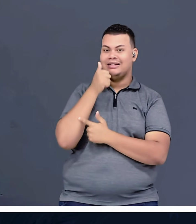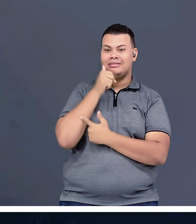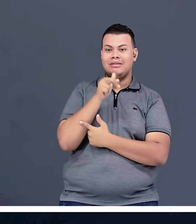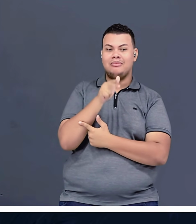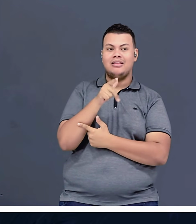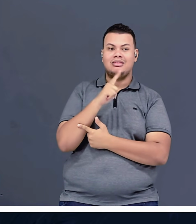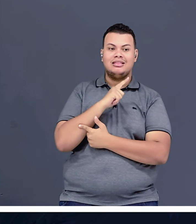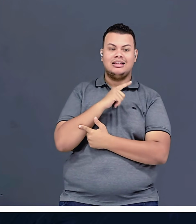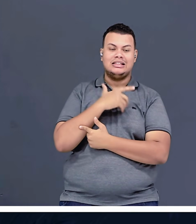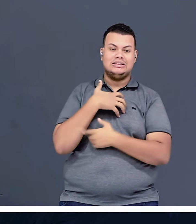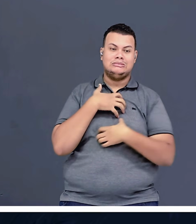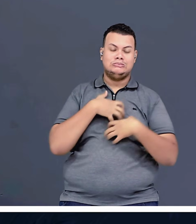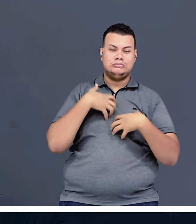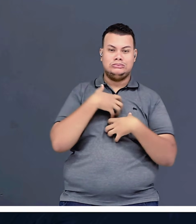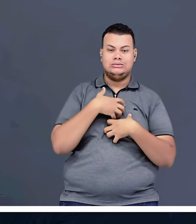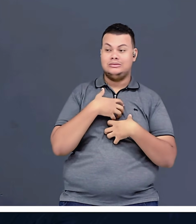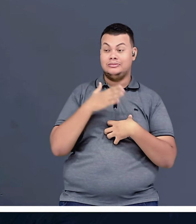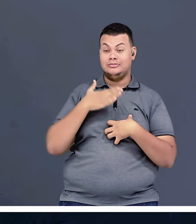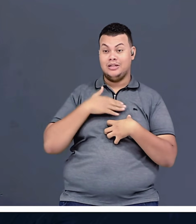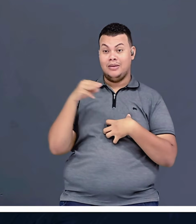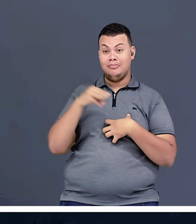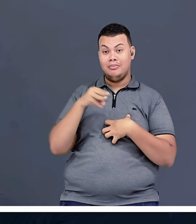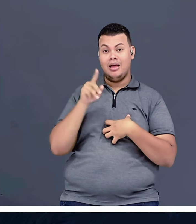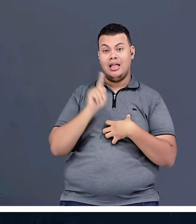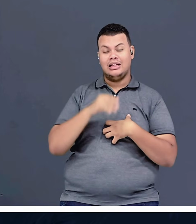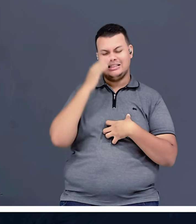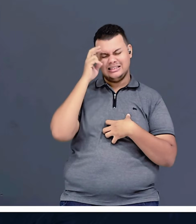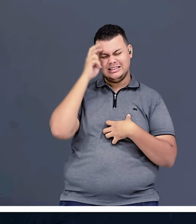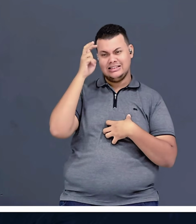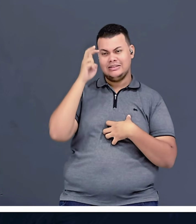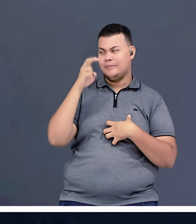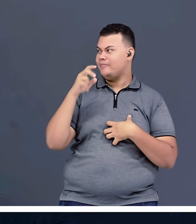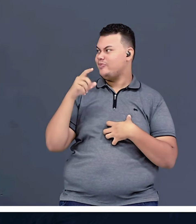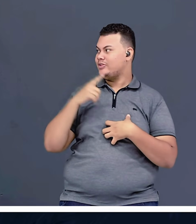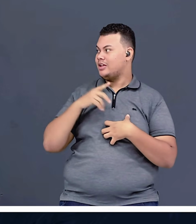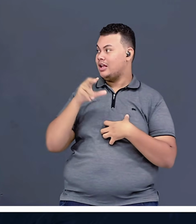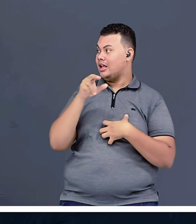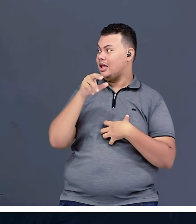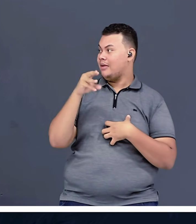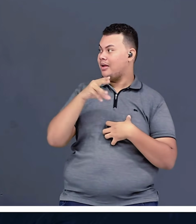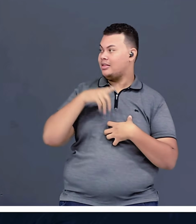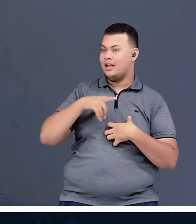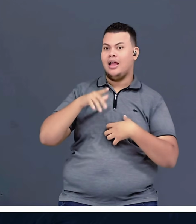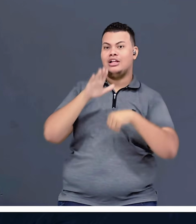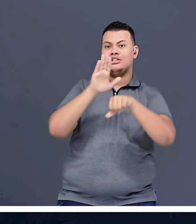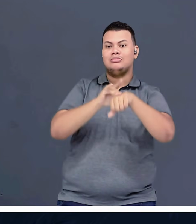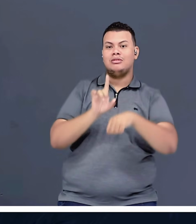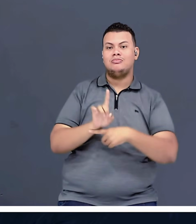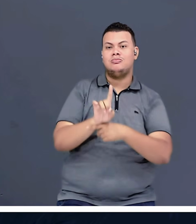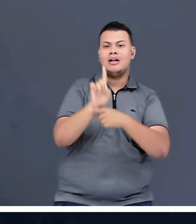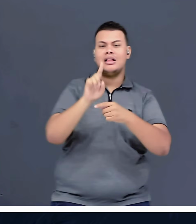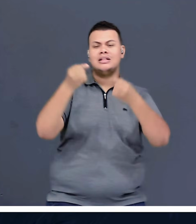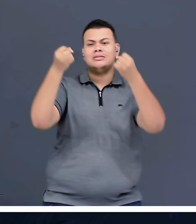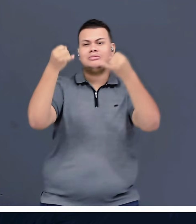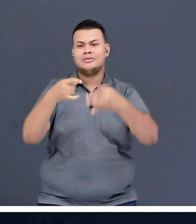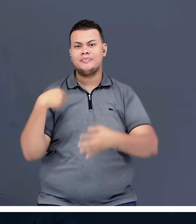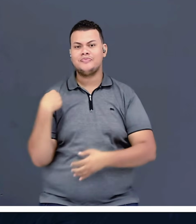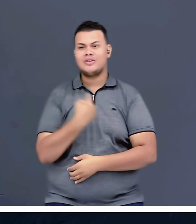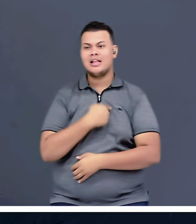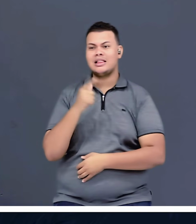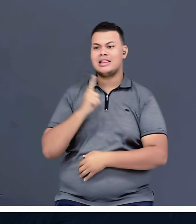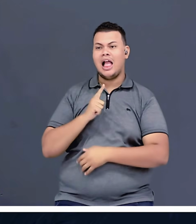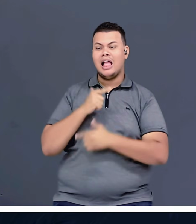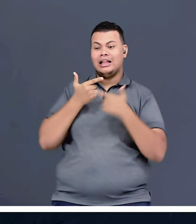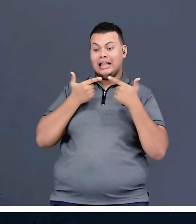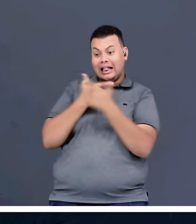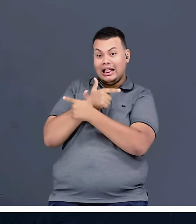chateada. Minha mãe era uma mulher muito sábia. Agora está a dona Raquel saindo atrás da irmã para explicar para a irmã que a gente estava rindo